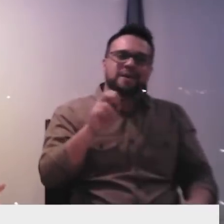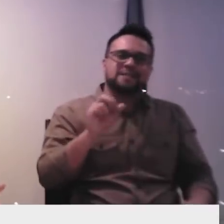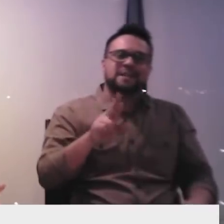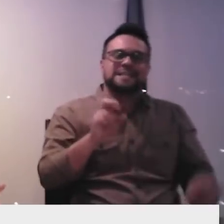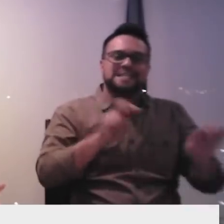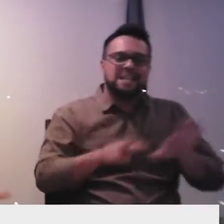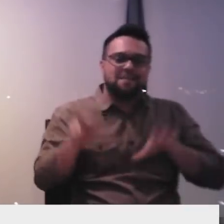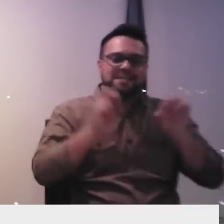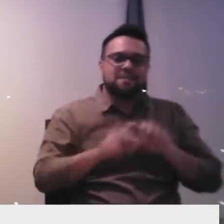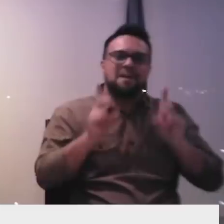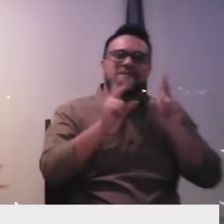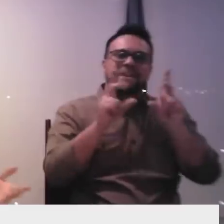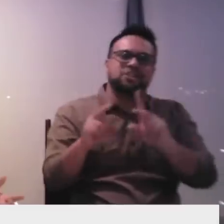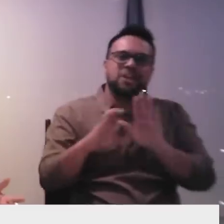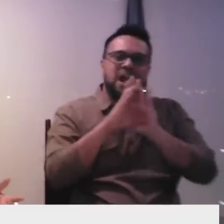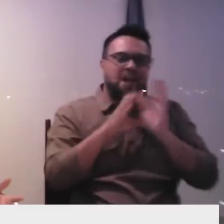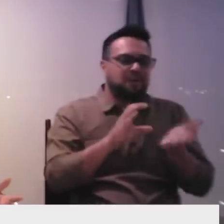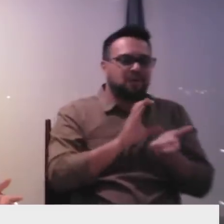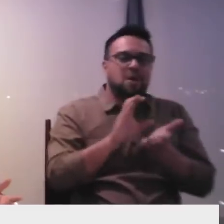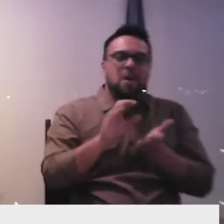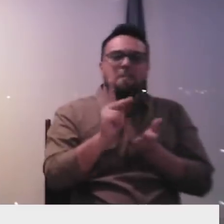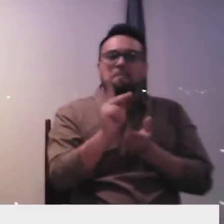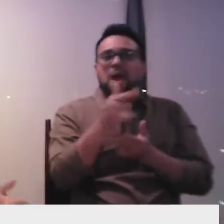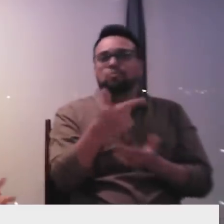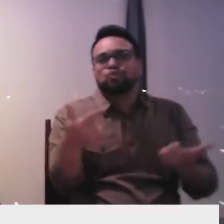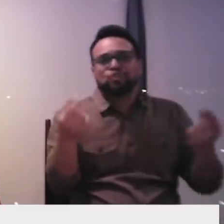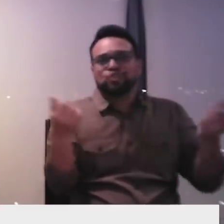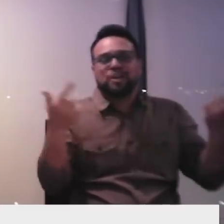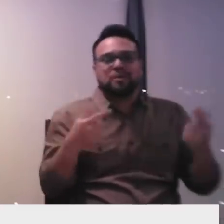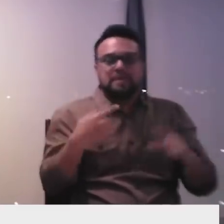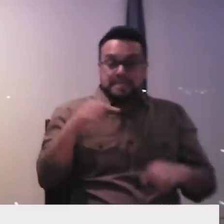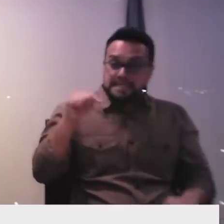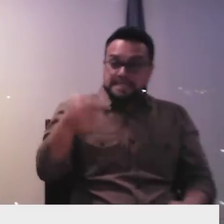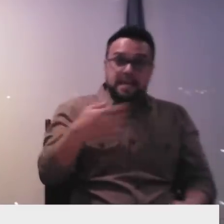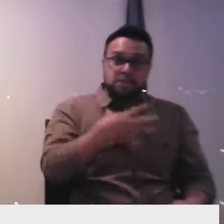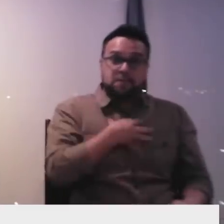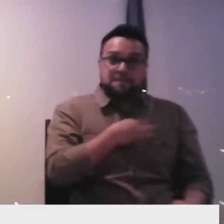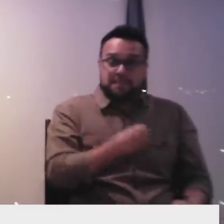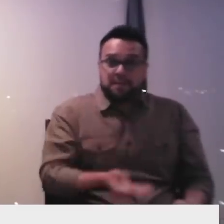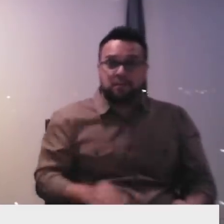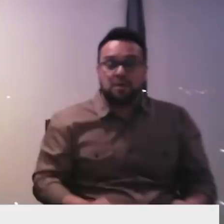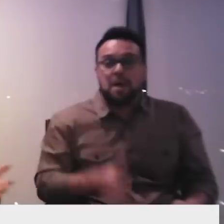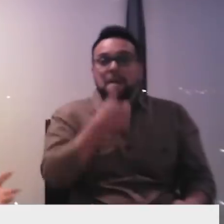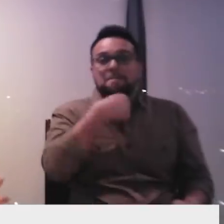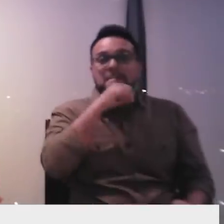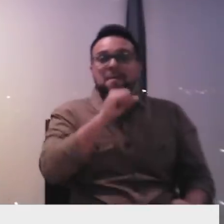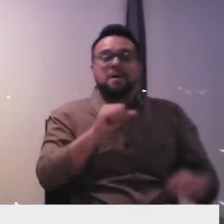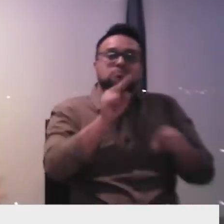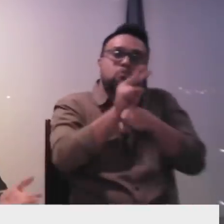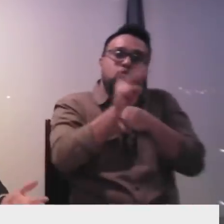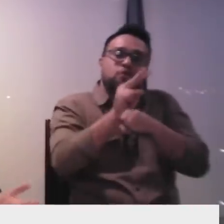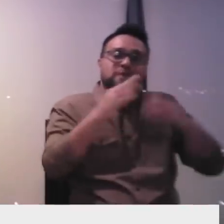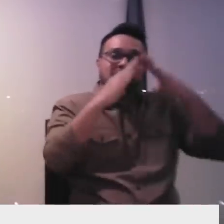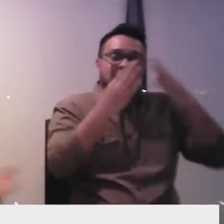semanais. Como meu pai não tinha dinheiro para comprar, né? Sete filhos, dentista prático, minha mãe era do lar, com